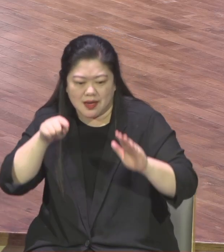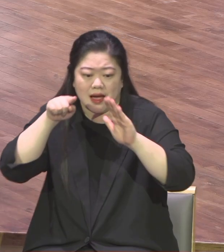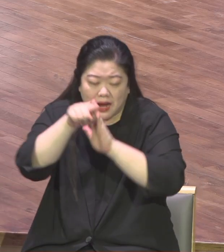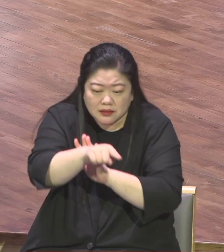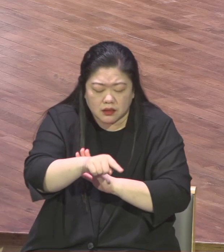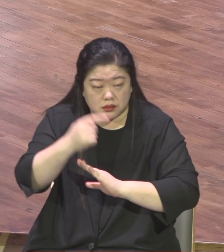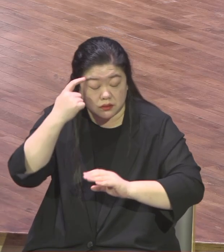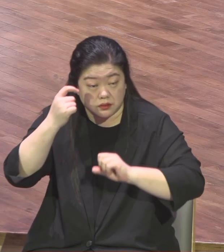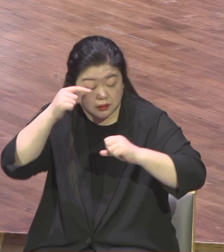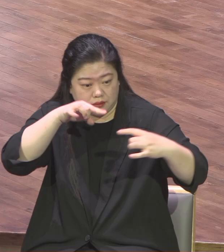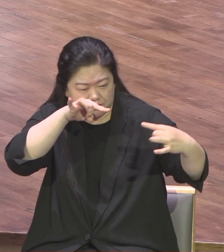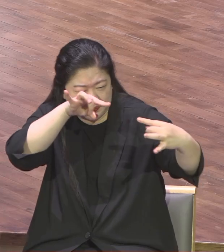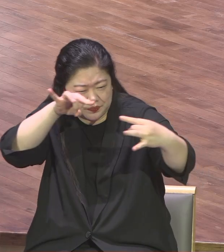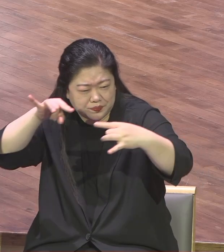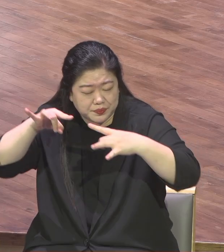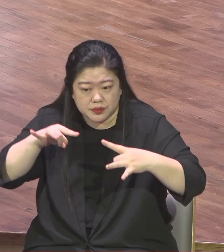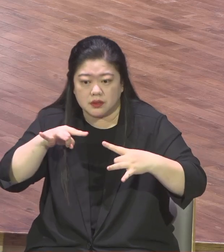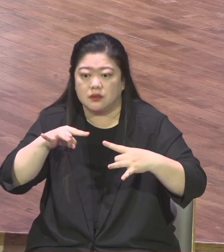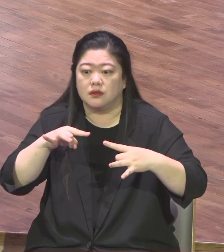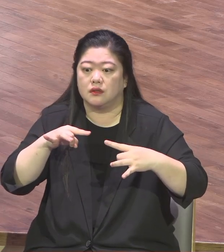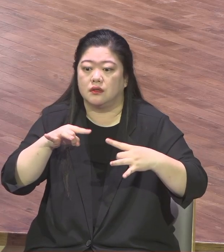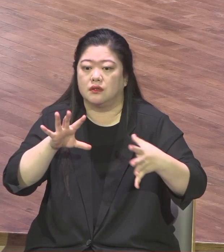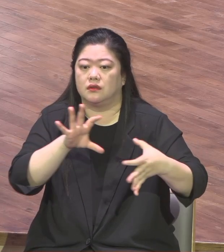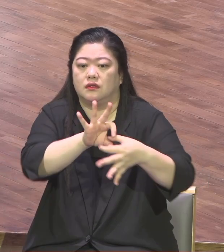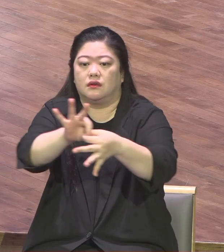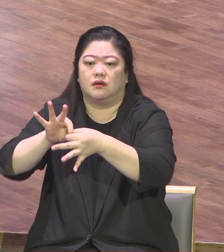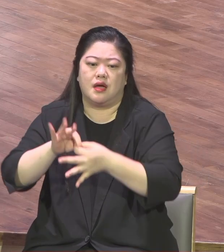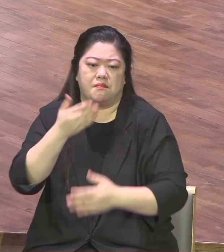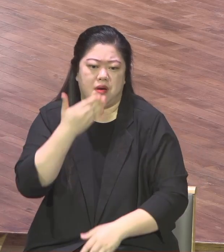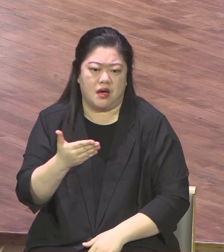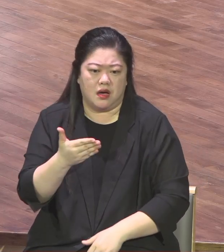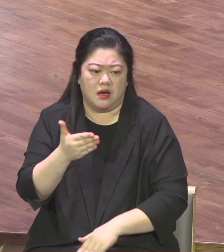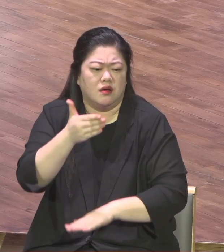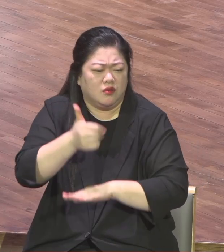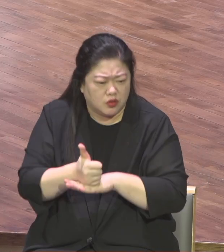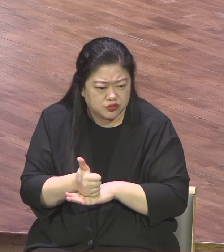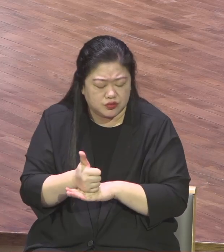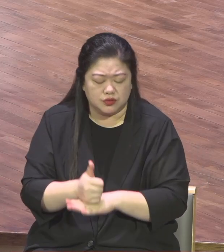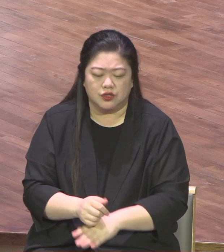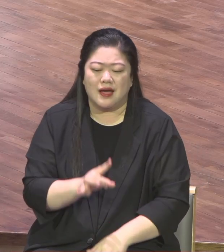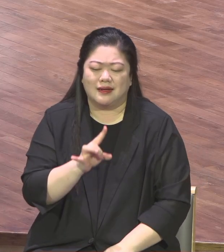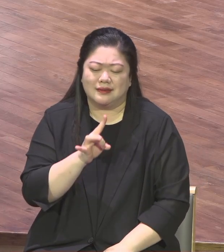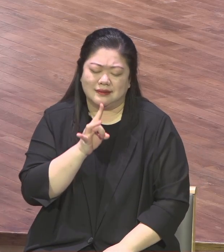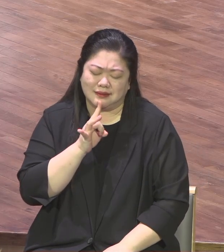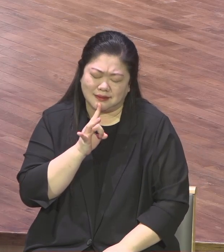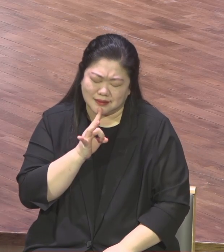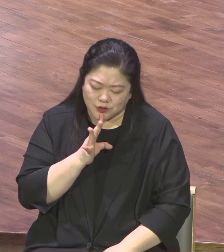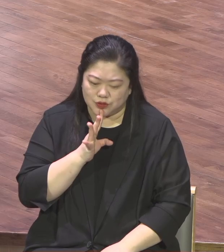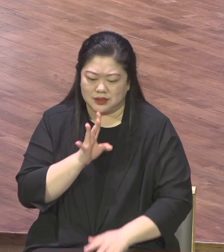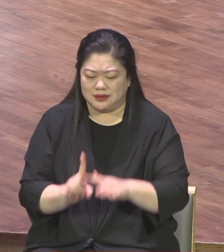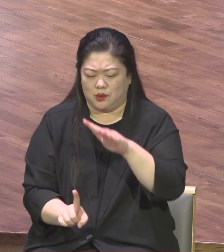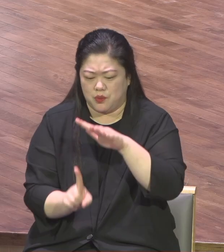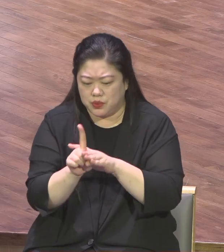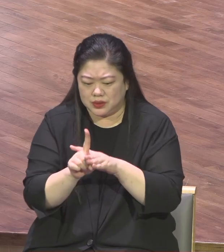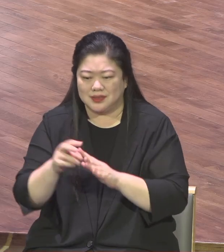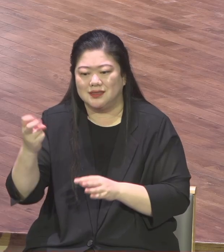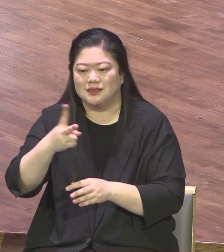당연성, 필연성, 절대성을 여러분이 가지고 있다라는 사실입니다.